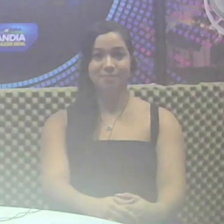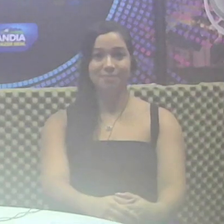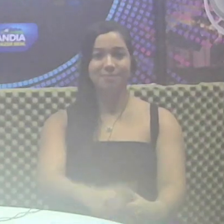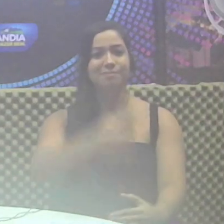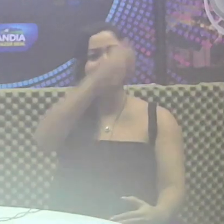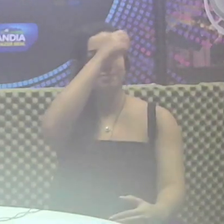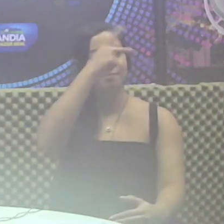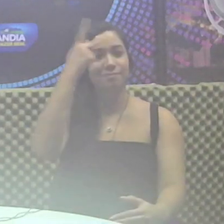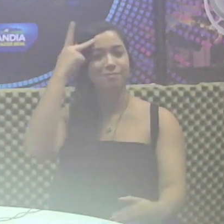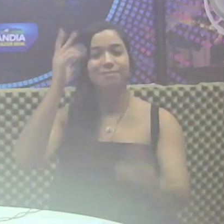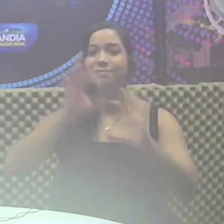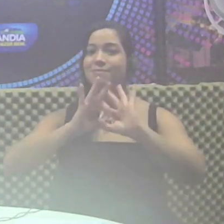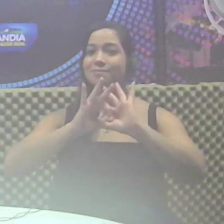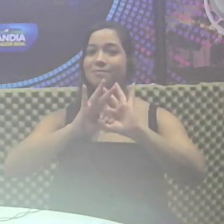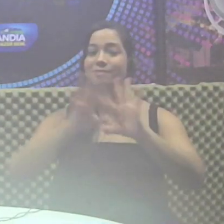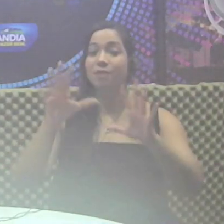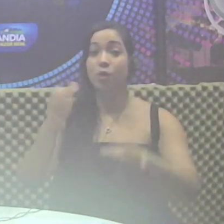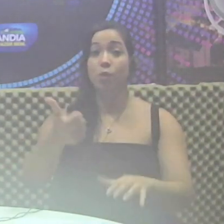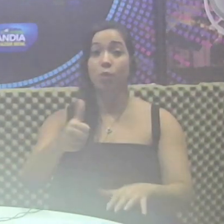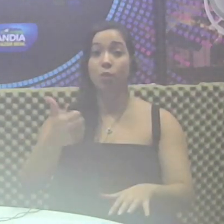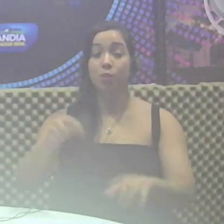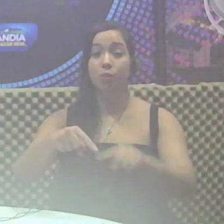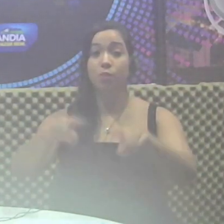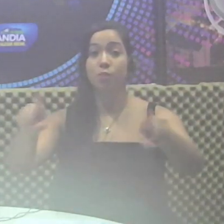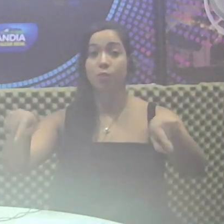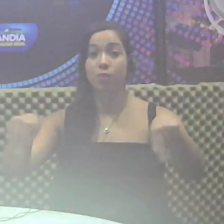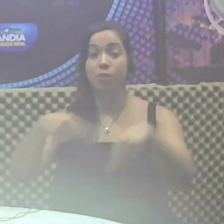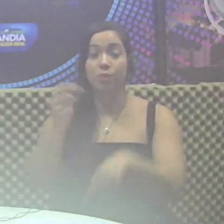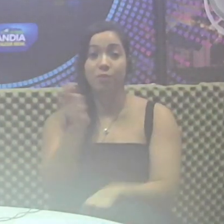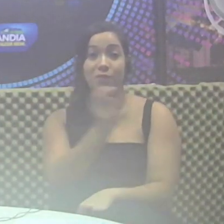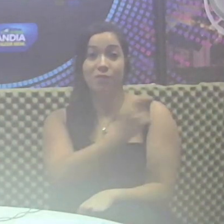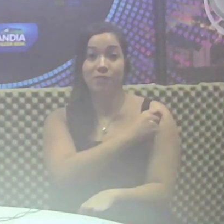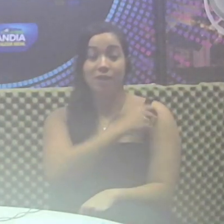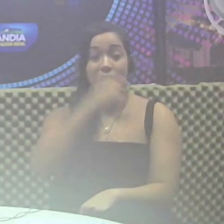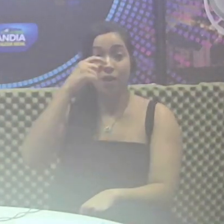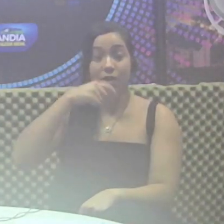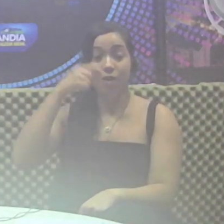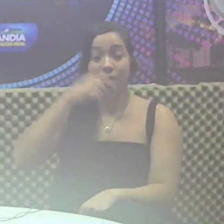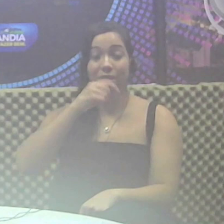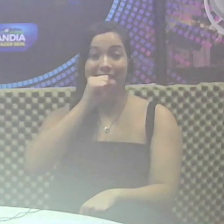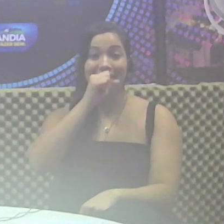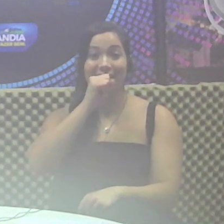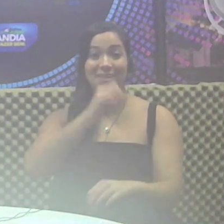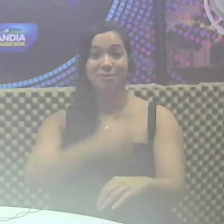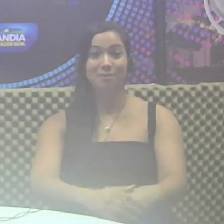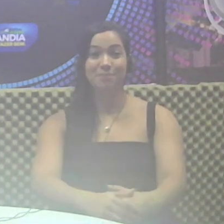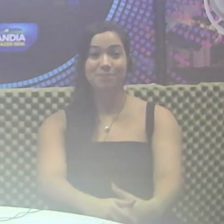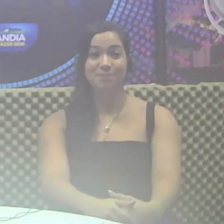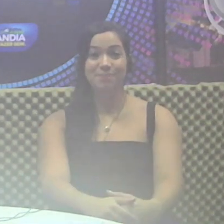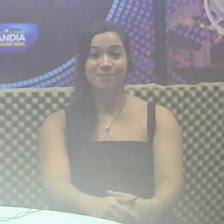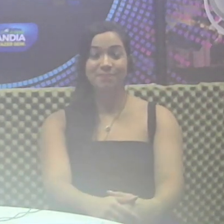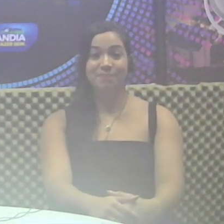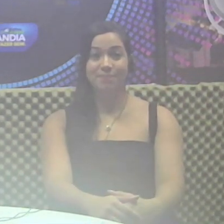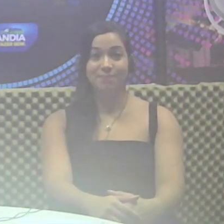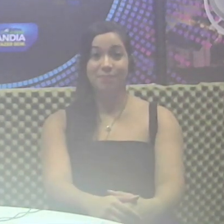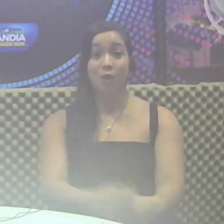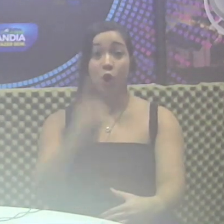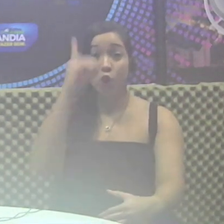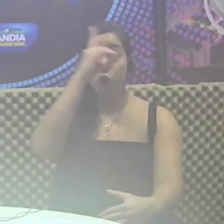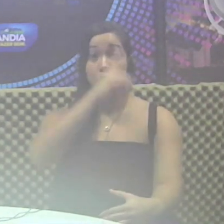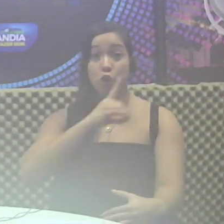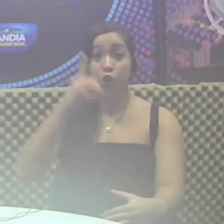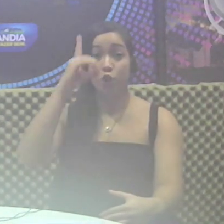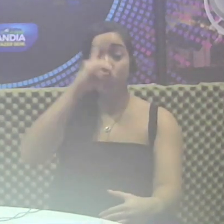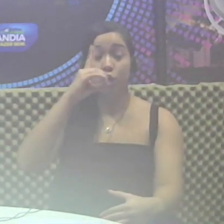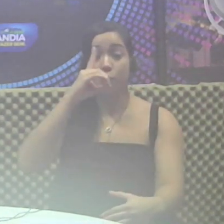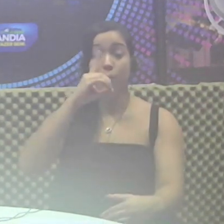Prefeitura disponibiliza 11 salas de vacina para dia D contra a gripe neste sábado. Domingo é dia de mercado